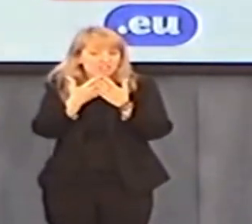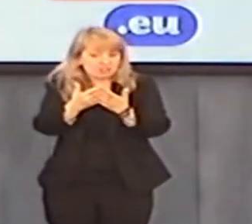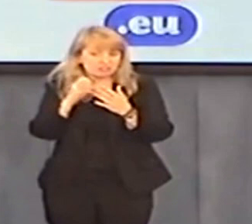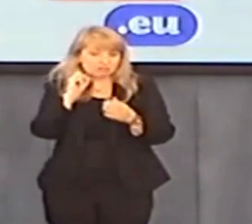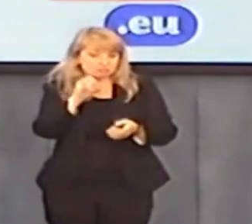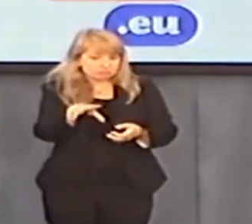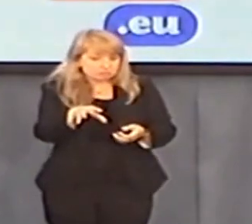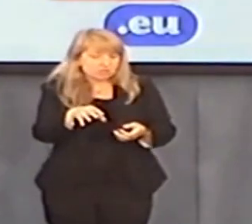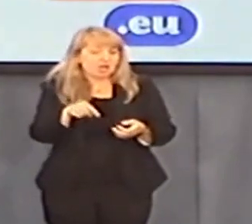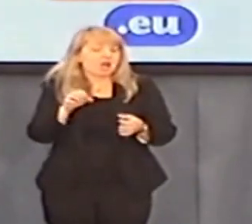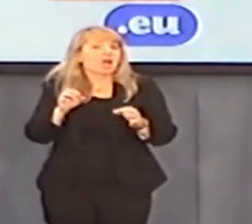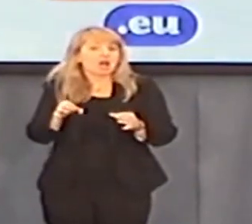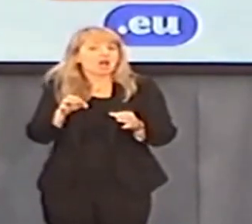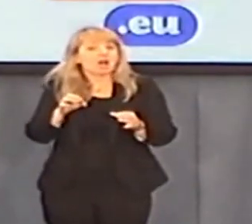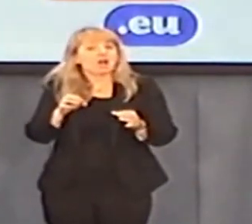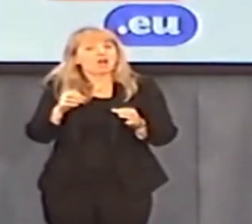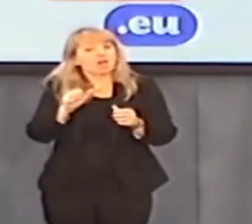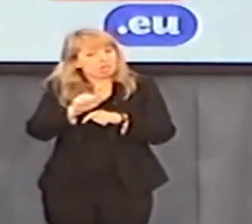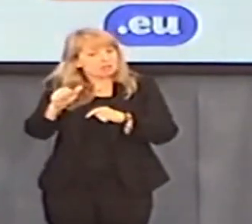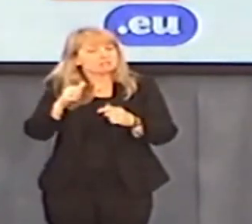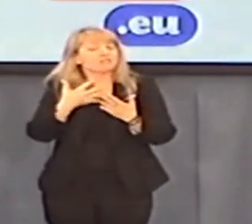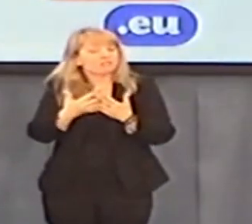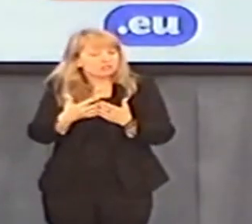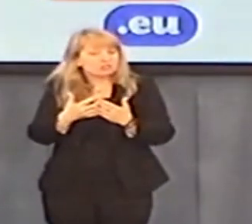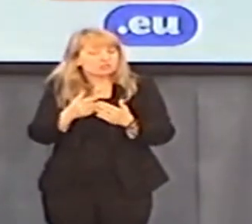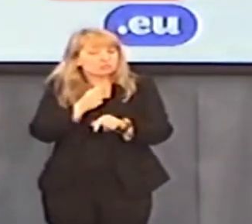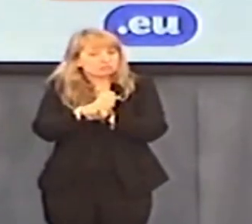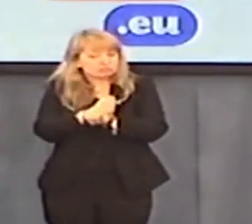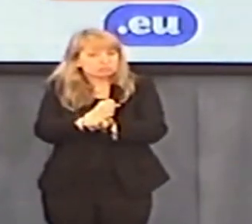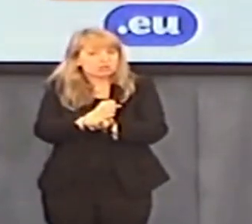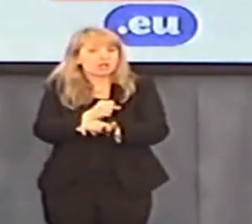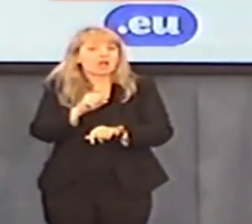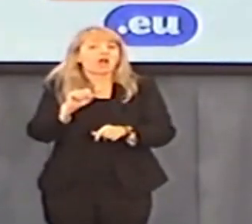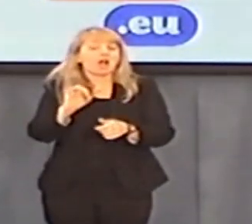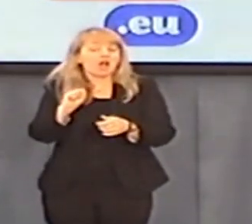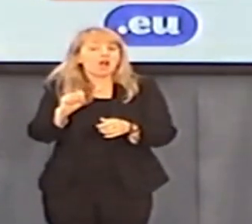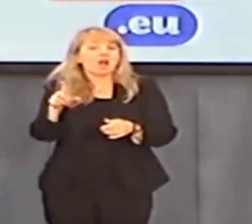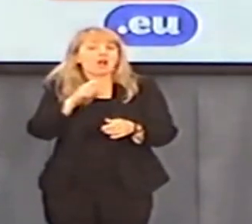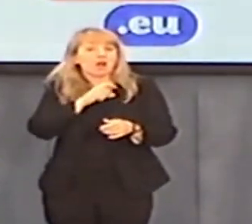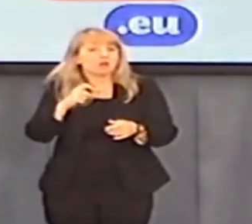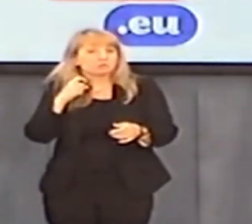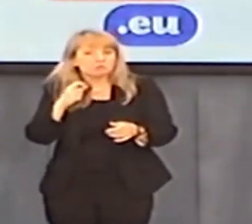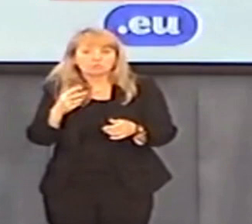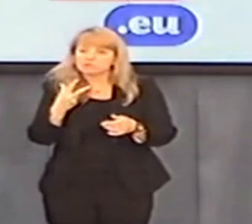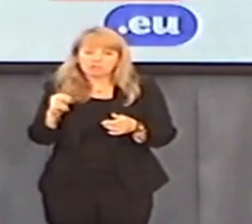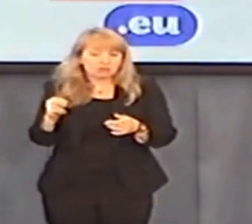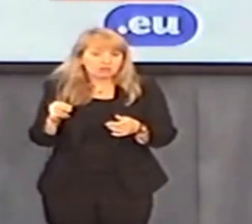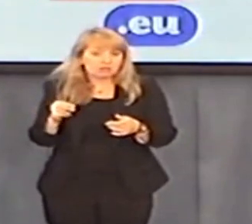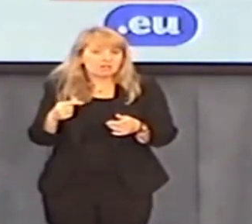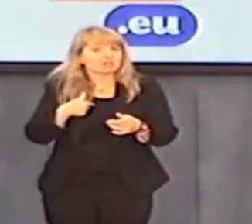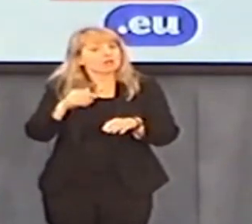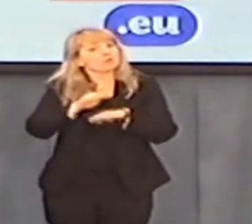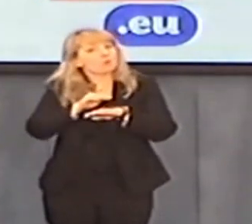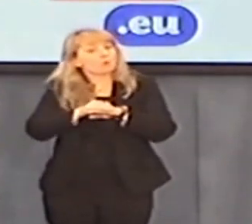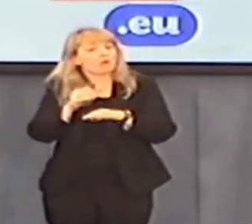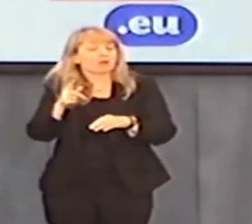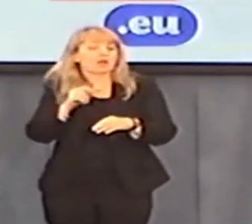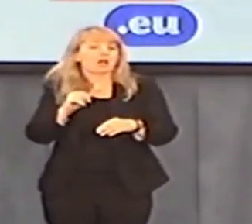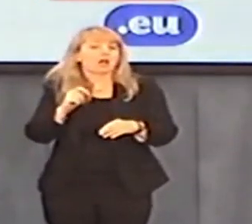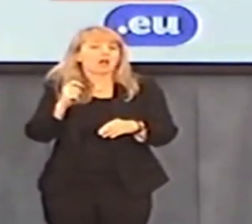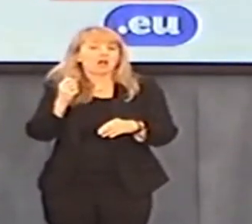na skraju nędzy, to dzisiaj Piotr Ikonowicz jest w areszcie. Nasz kolega Jacek Kwiatkowski